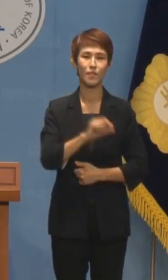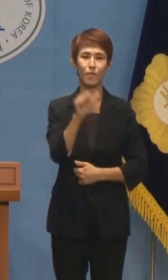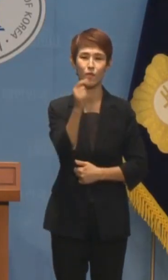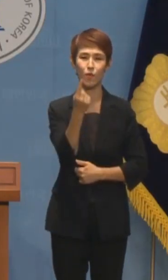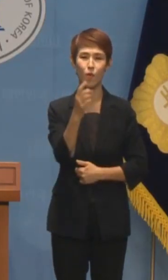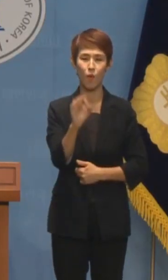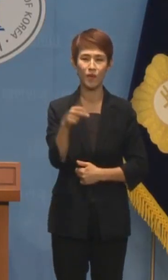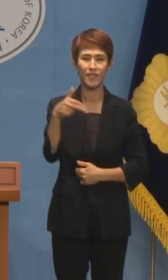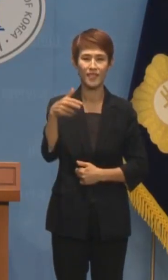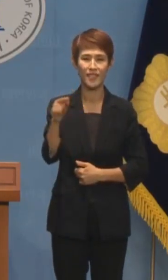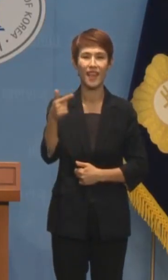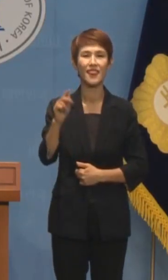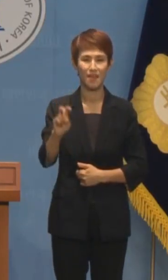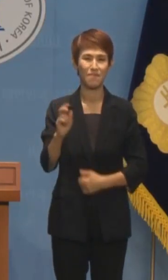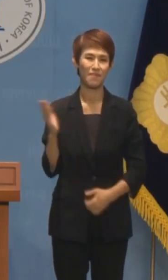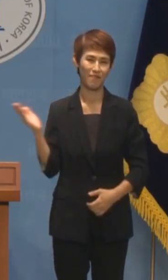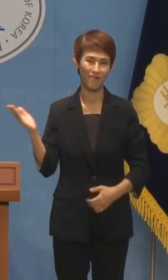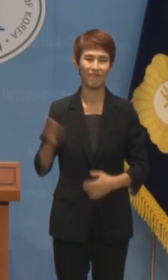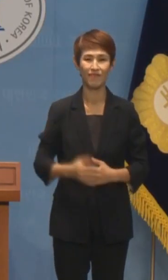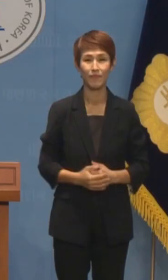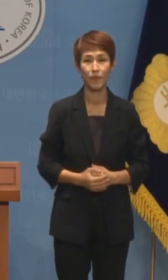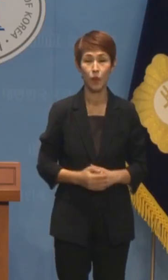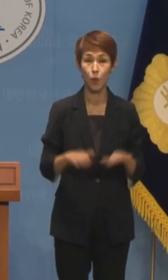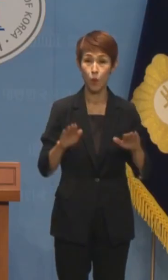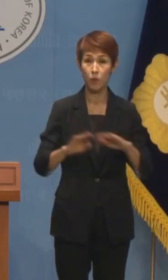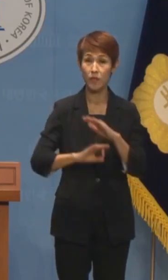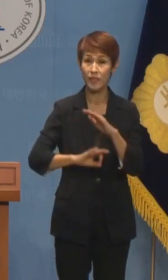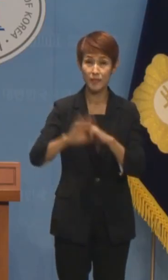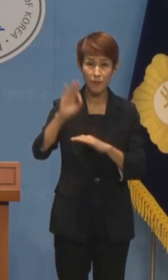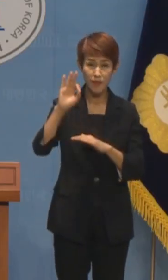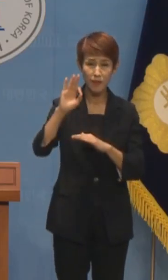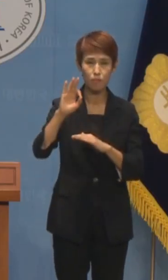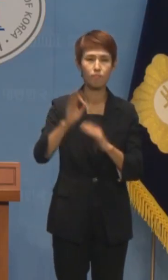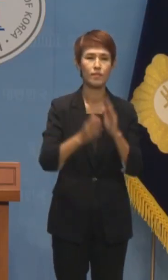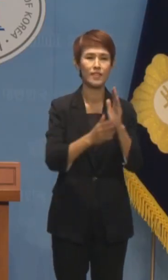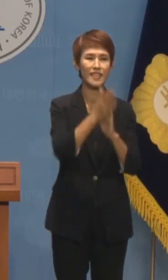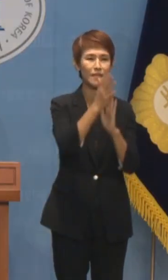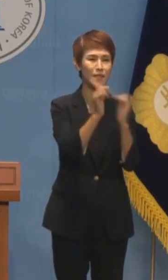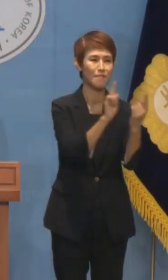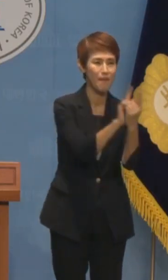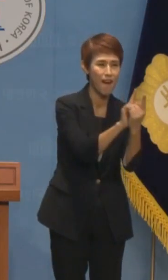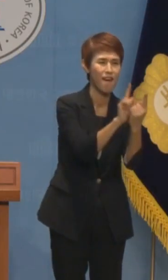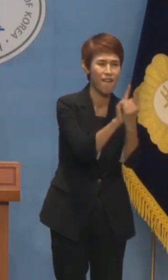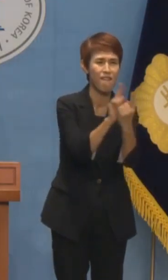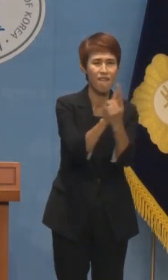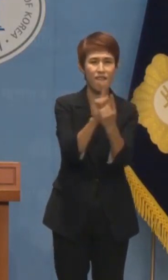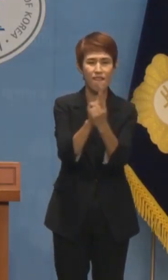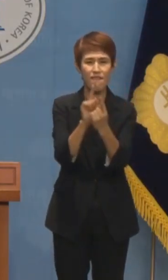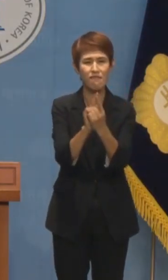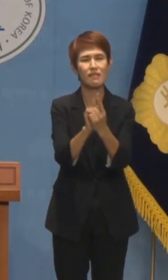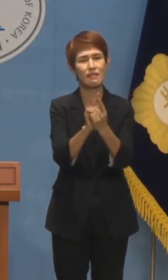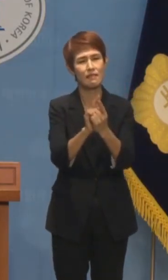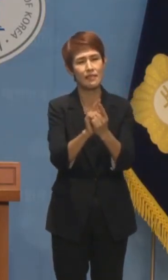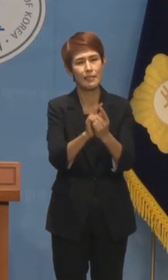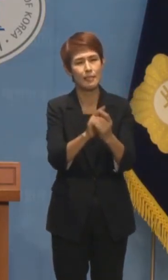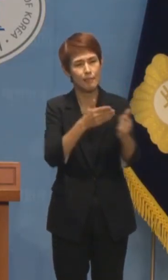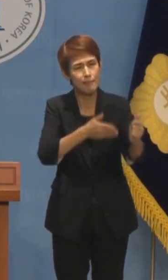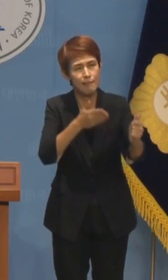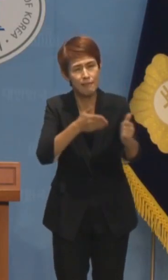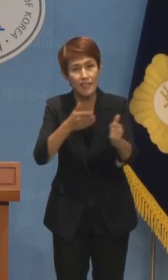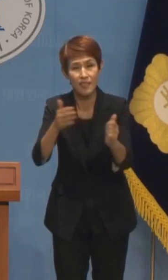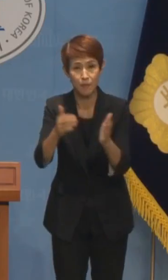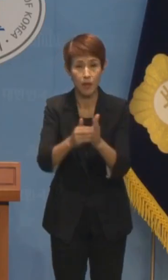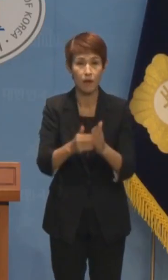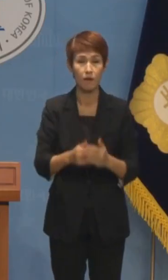홍재남입니다. 여러분, 저는 오늘 아침에도 시민 여러분과 만나 목이 터져라 호소했습니다.